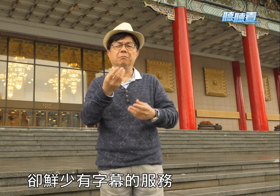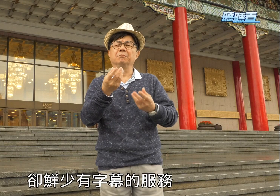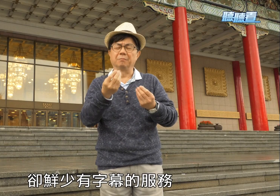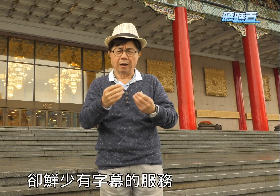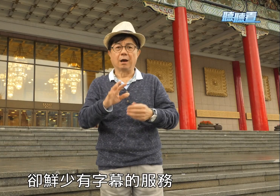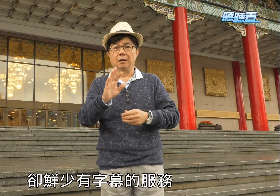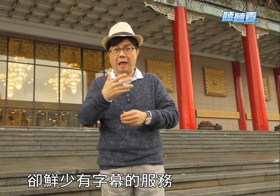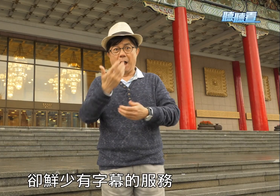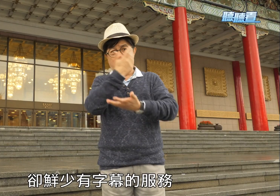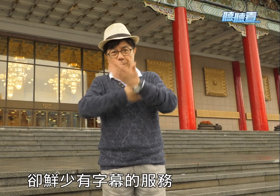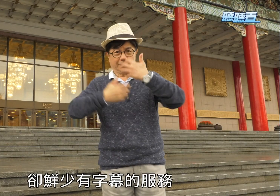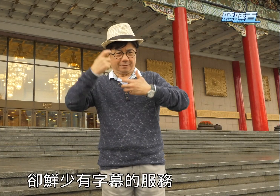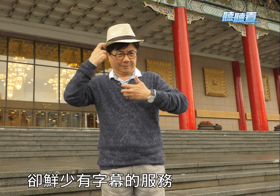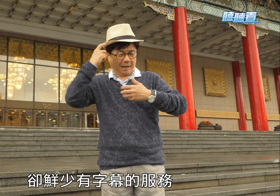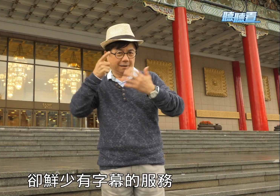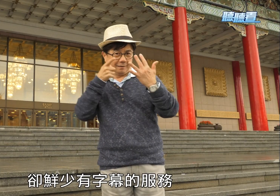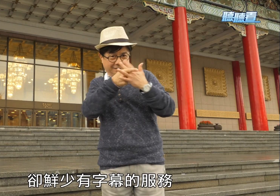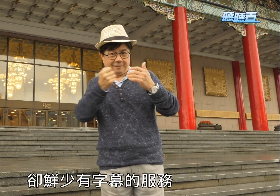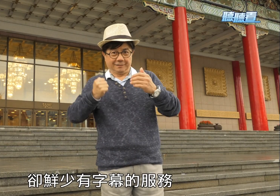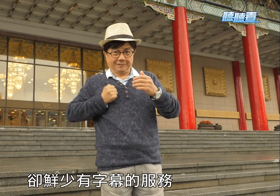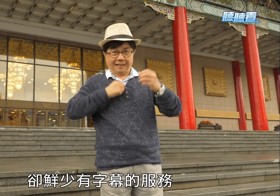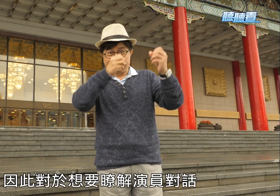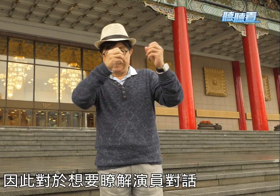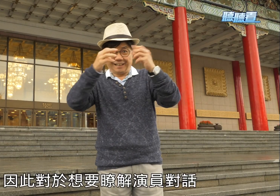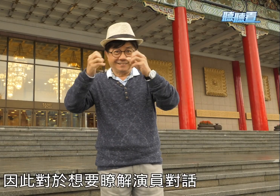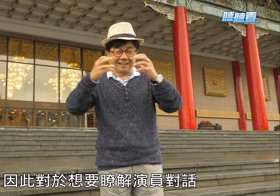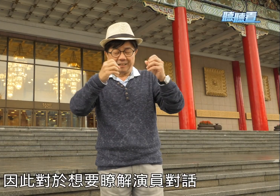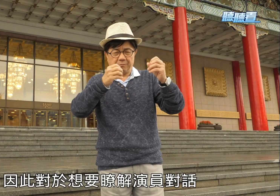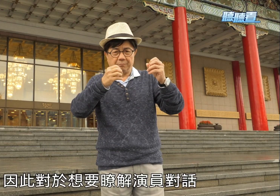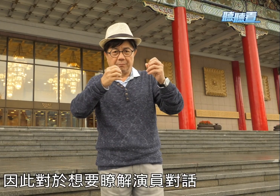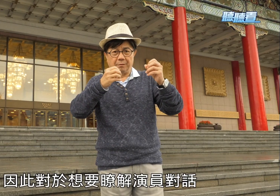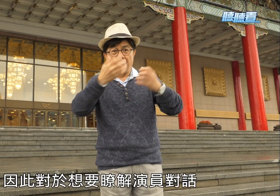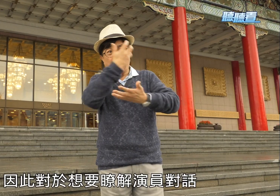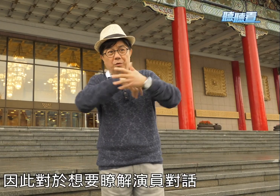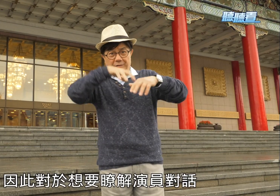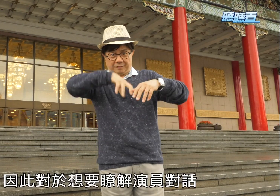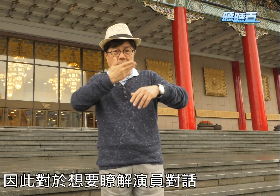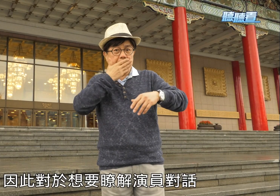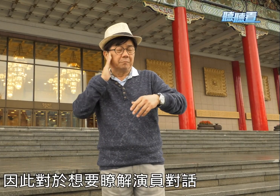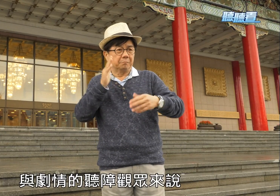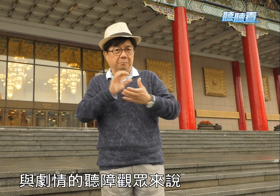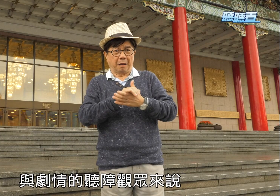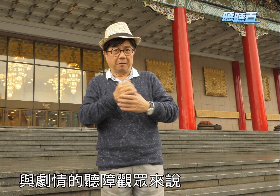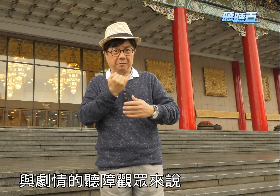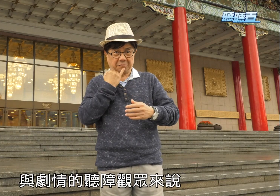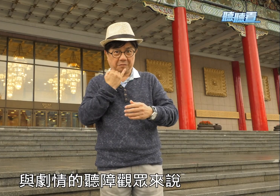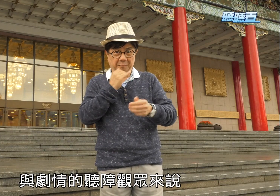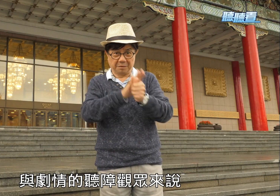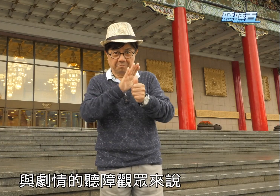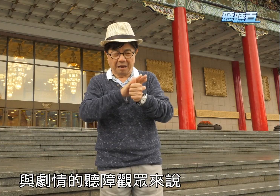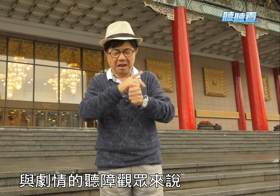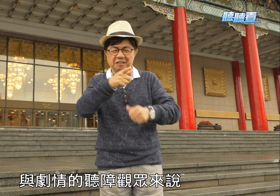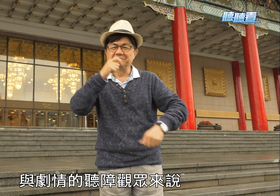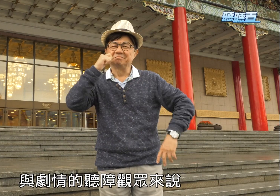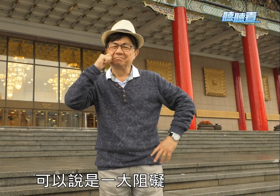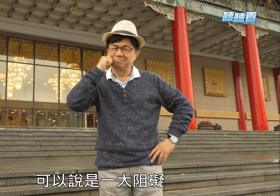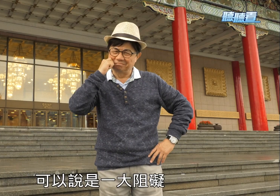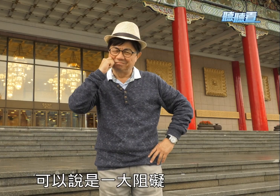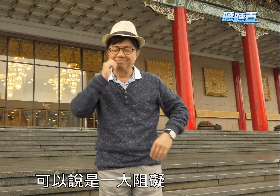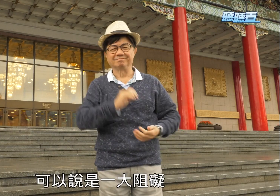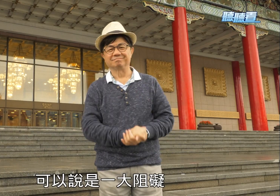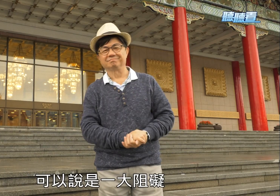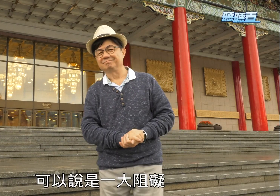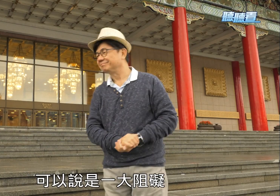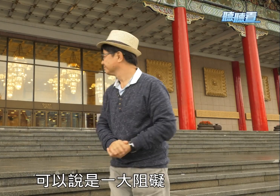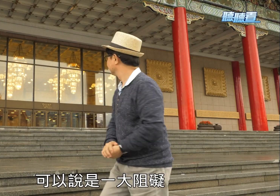呢，却鲜少有字幕的服务。因此，对于想要了解演员对话与剧情的听障观众来说，可以说